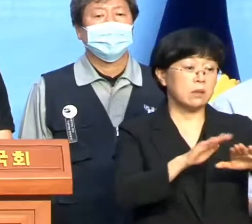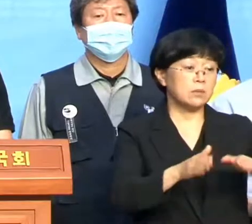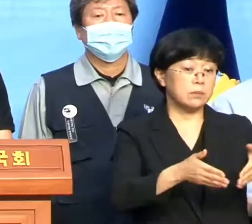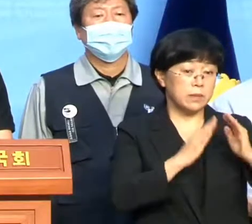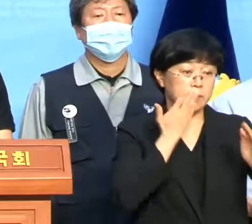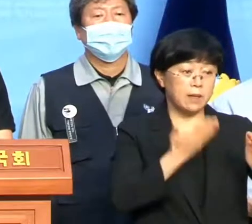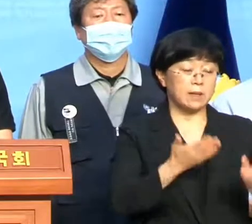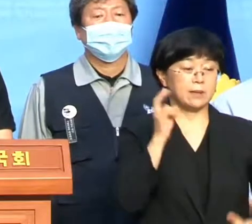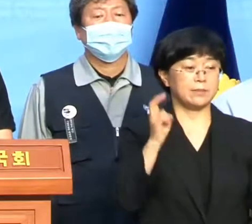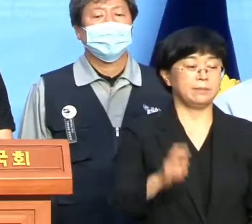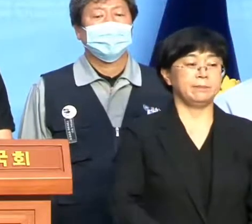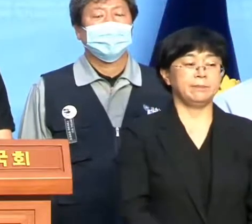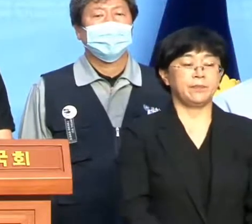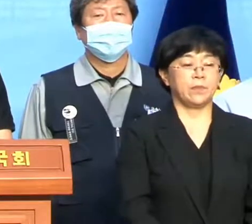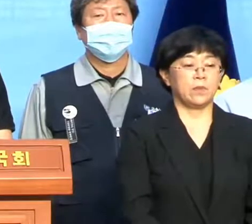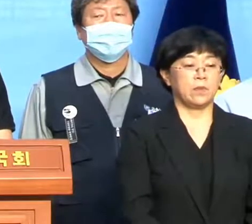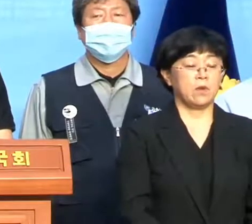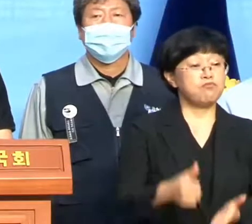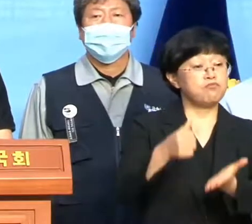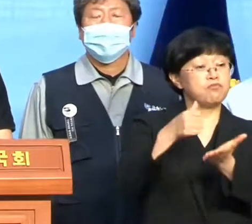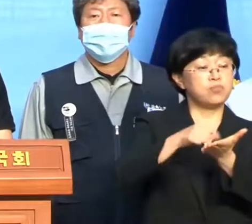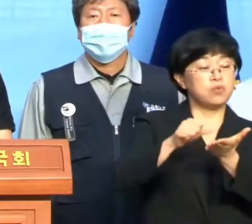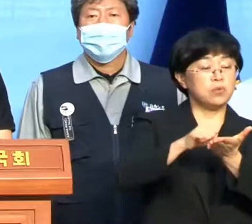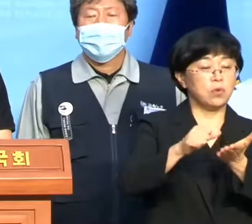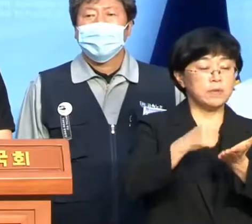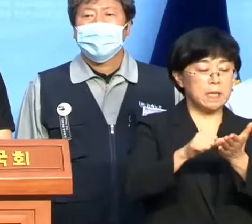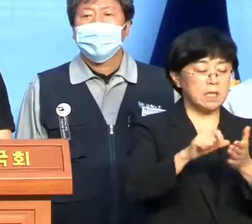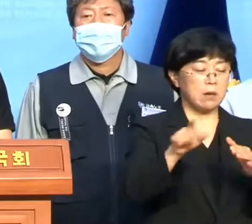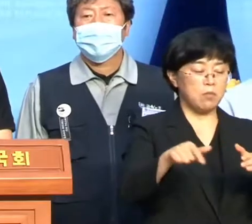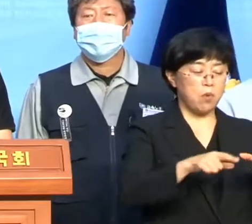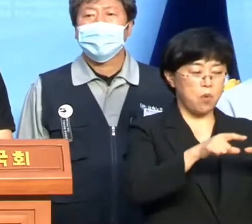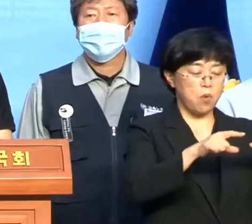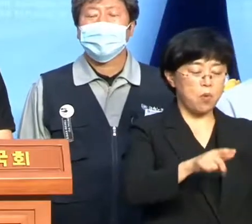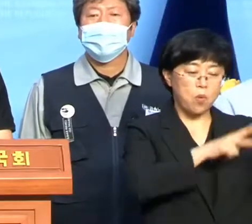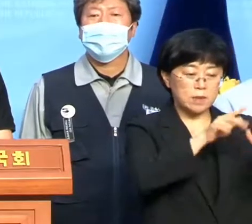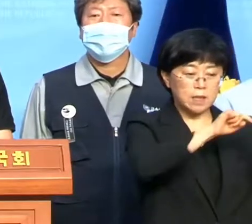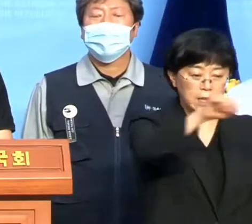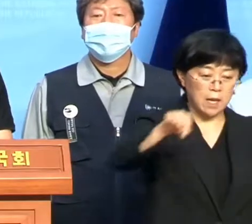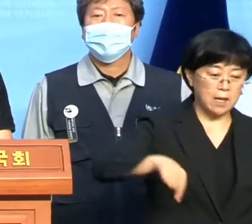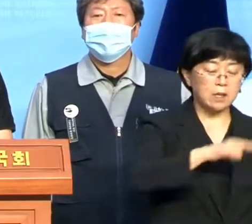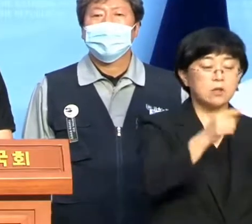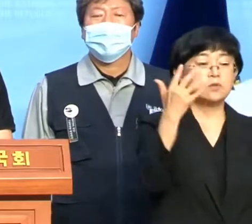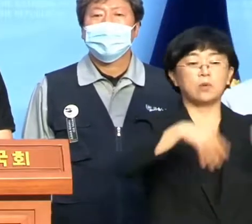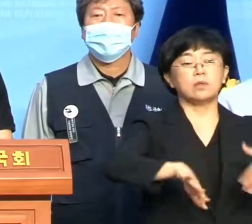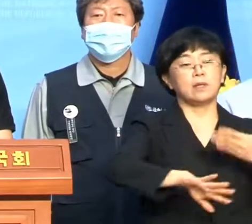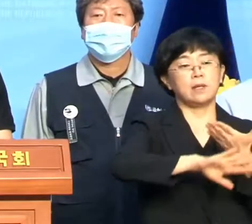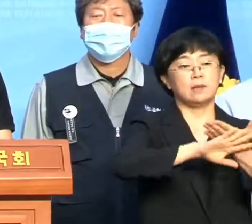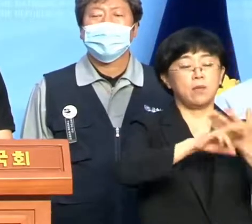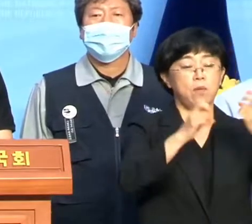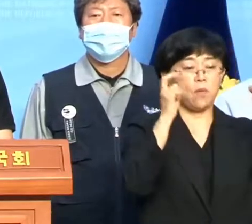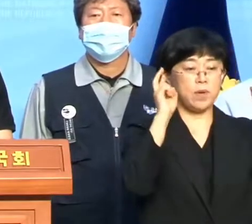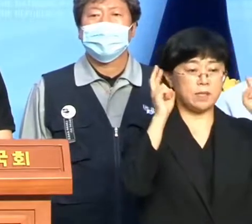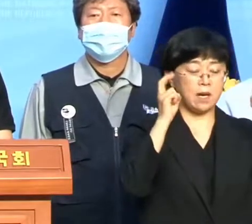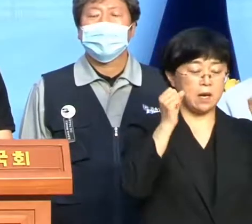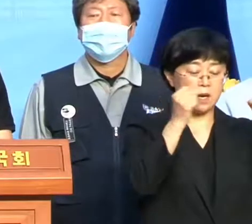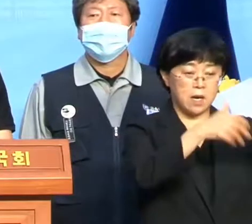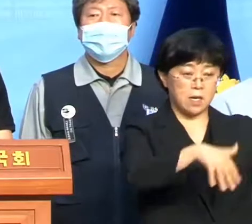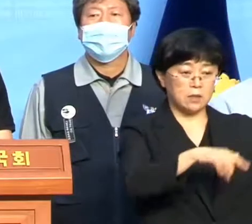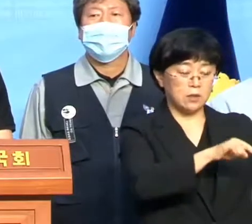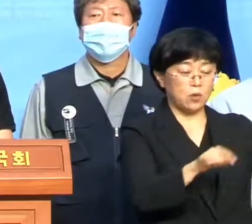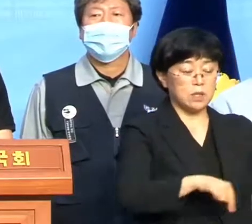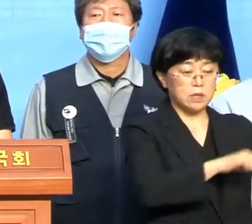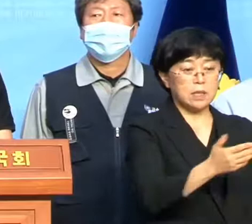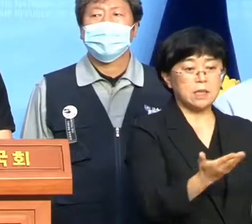된다 물류가 생산 시스템 등 조건이 전혀 다른 개월 사랑 하청노동자